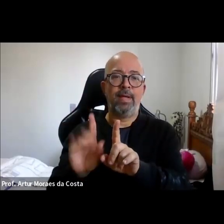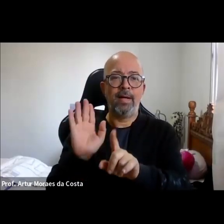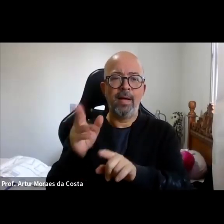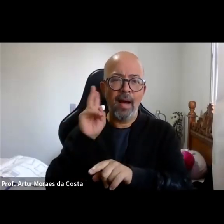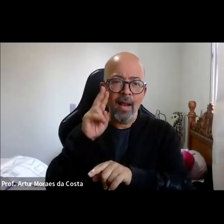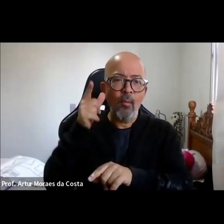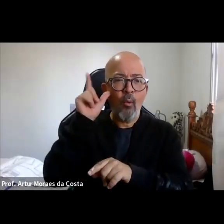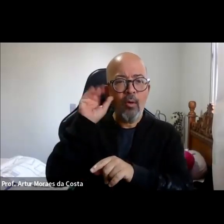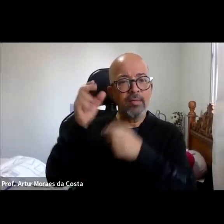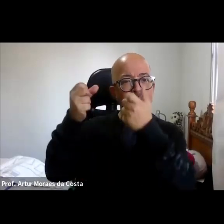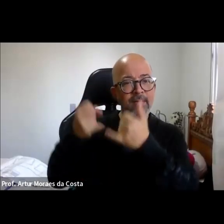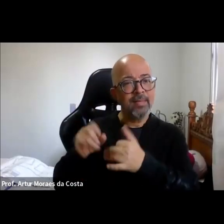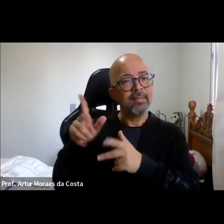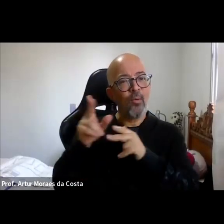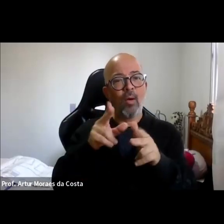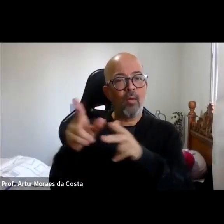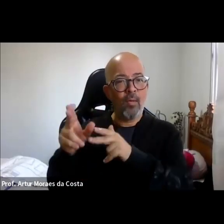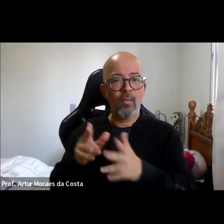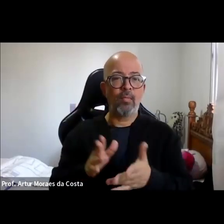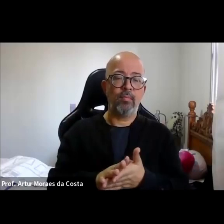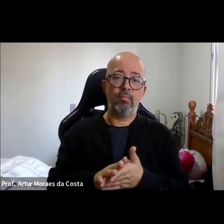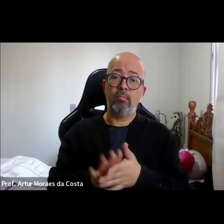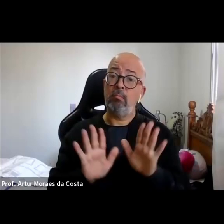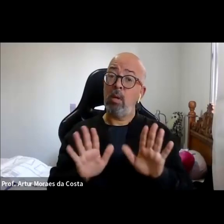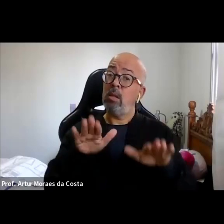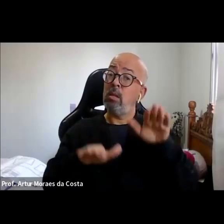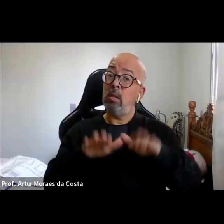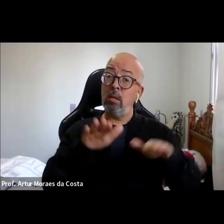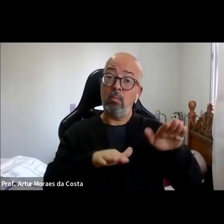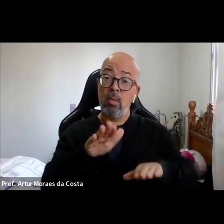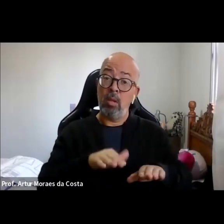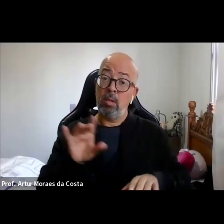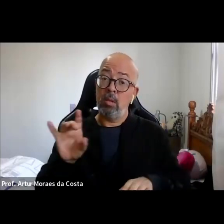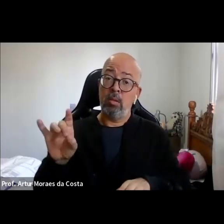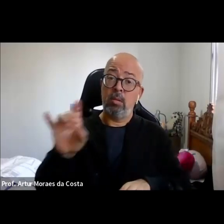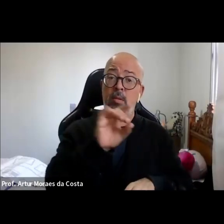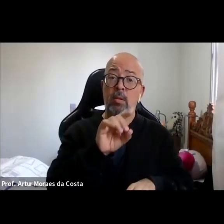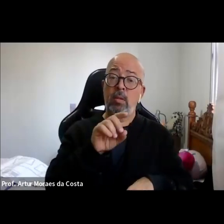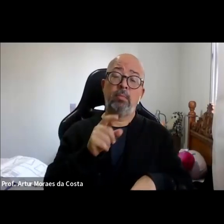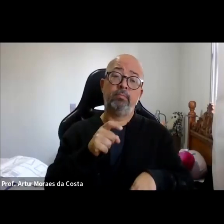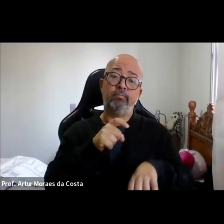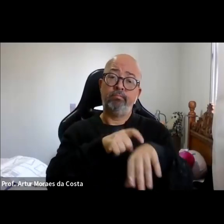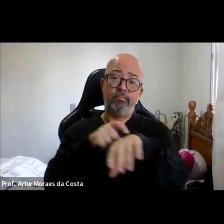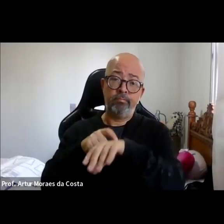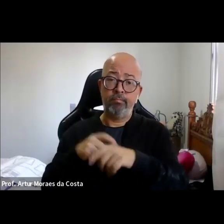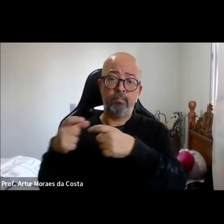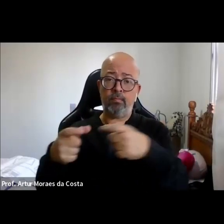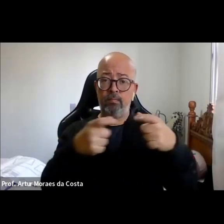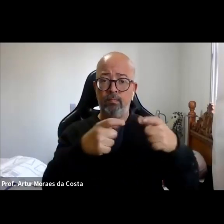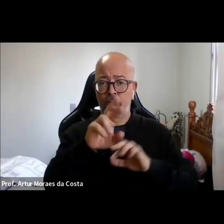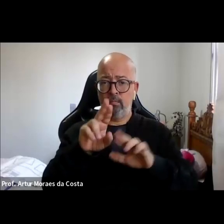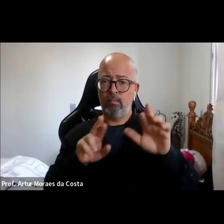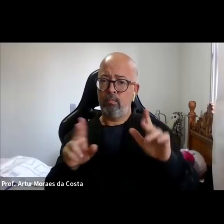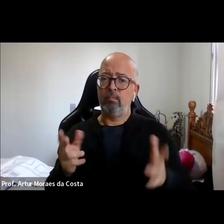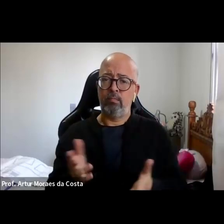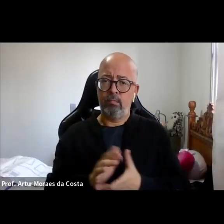muchísimos factores Por lo general eh nos toca a los intérpretes eh encontrar